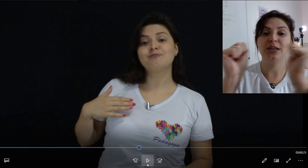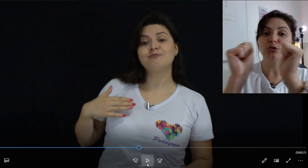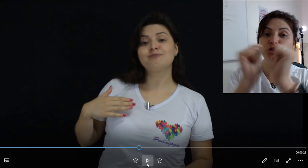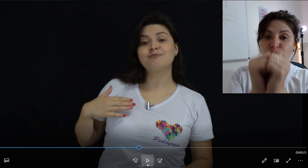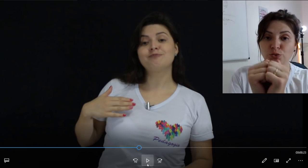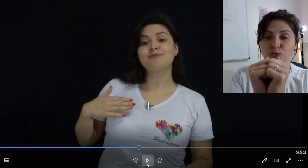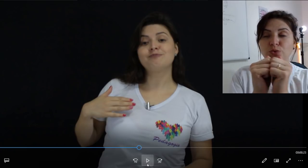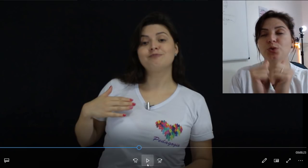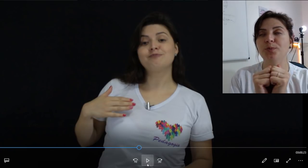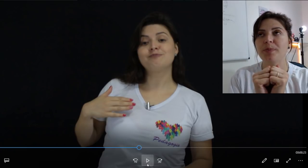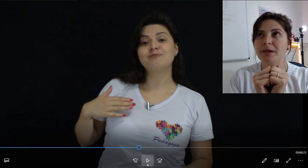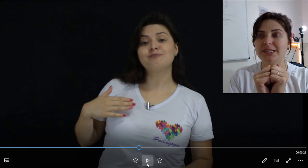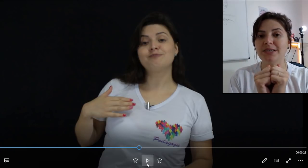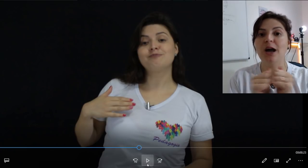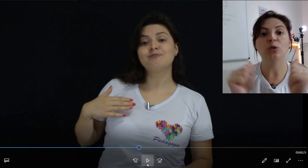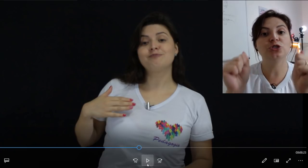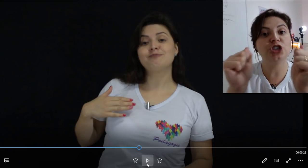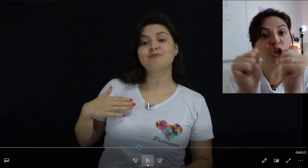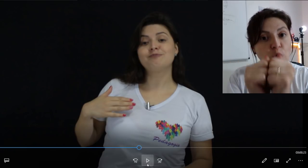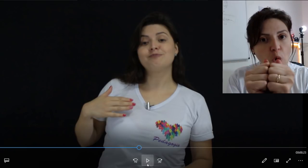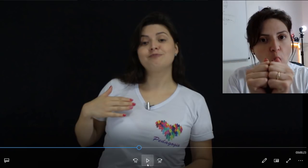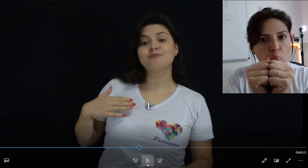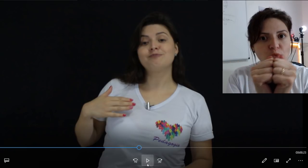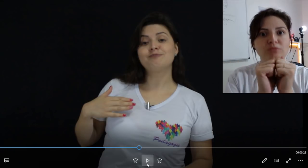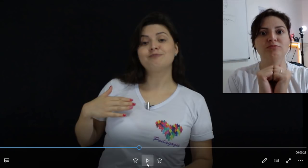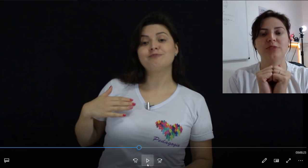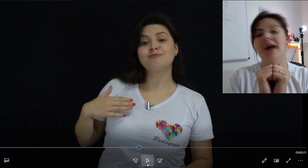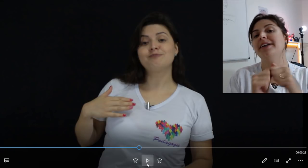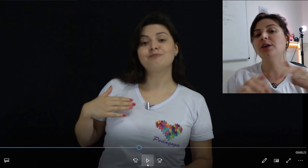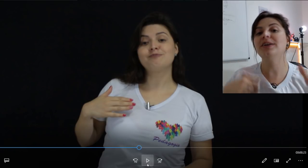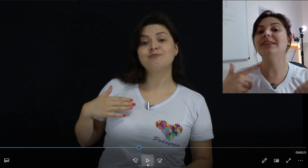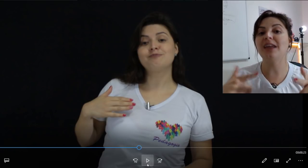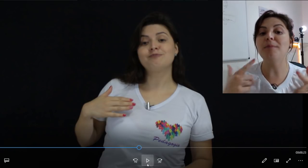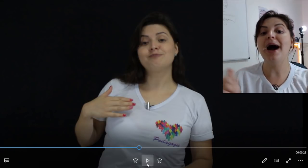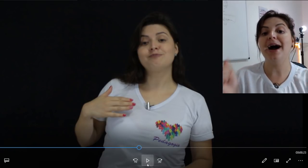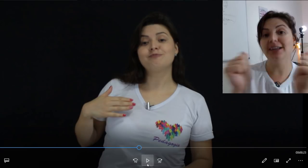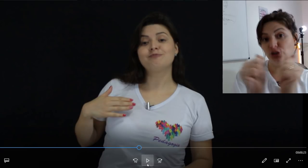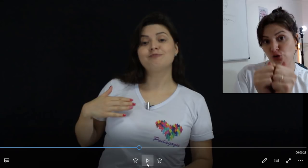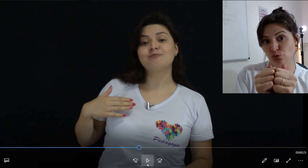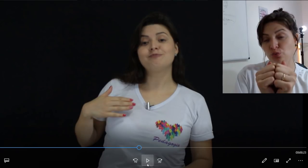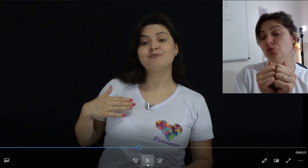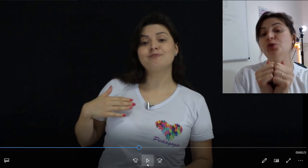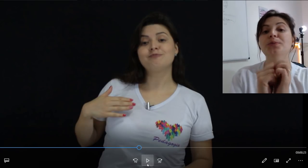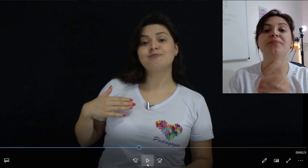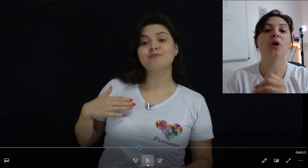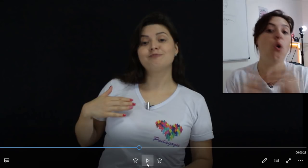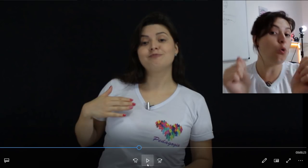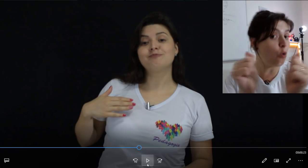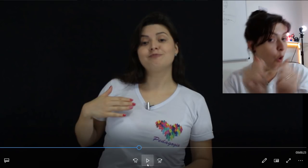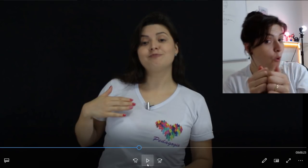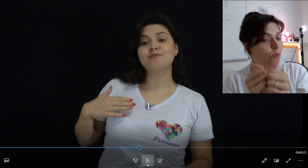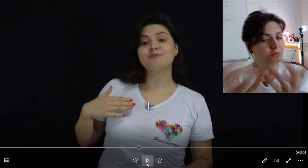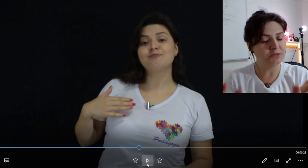de junto, sinal de com... Ah, então, ele trabalha junto ou com,